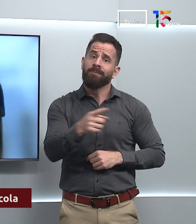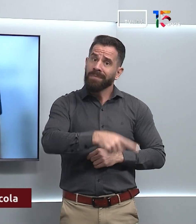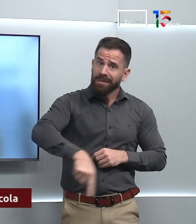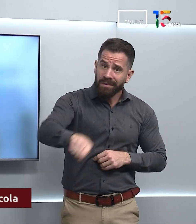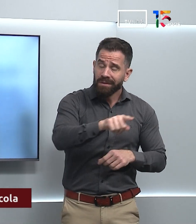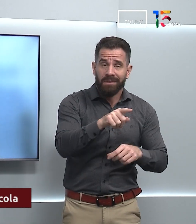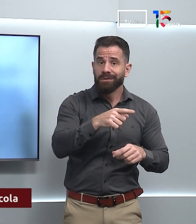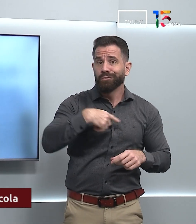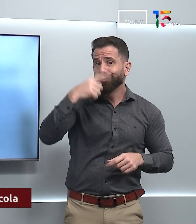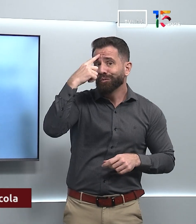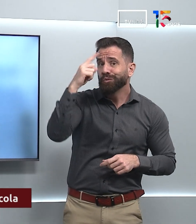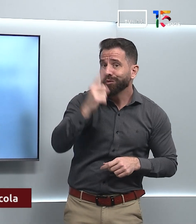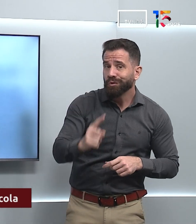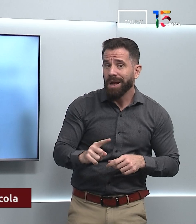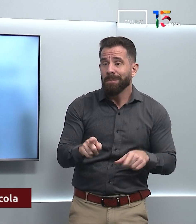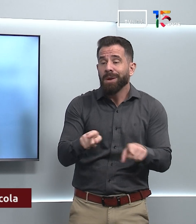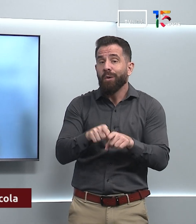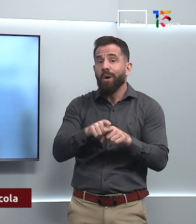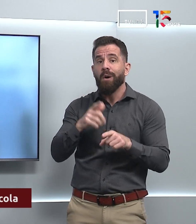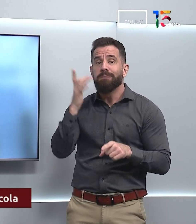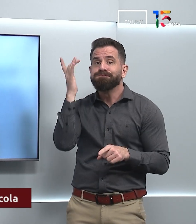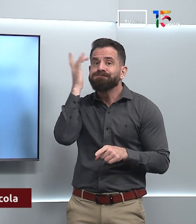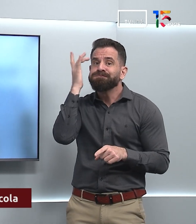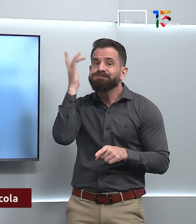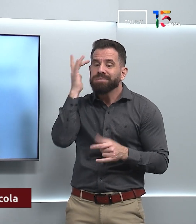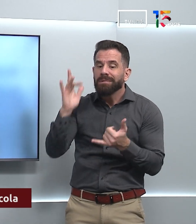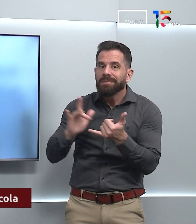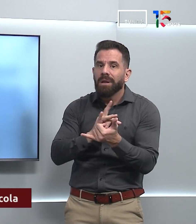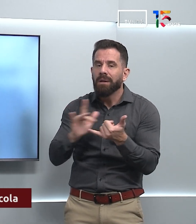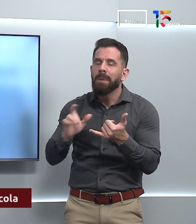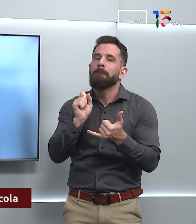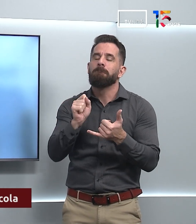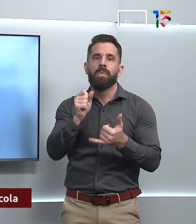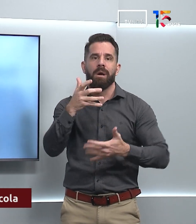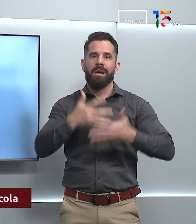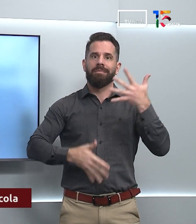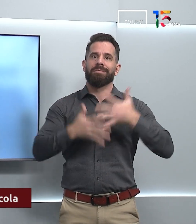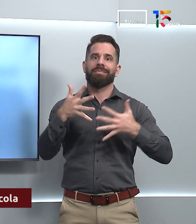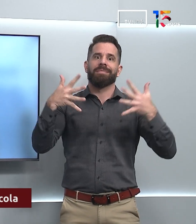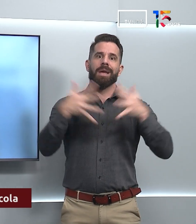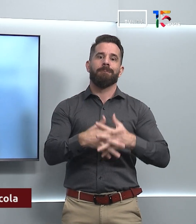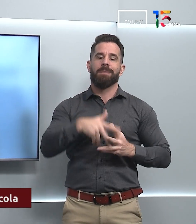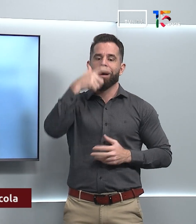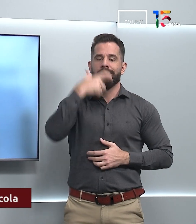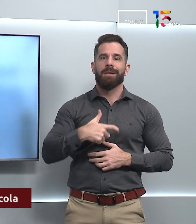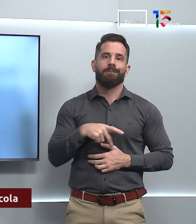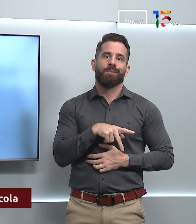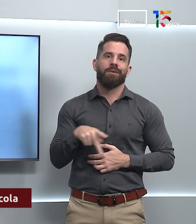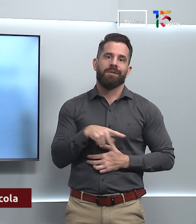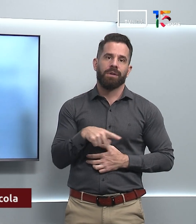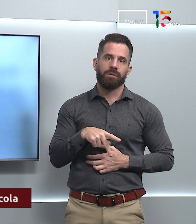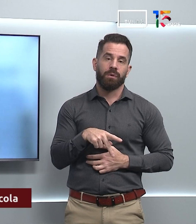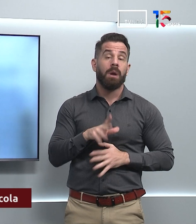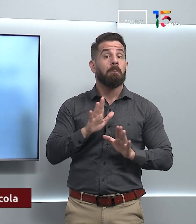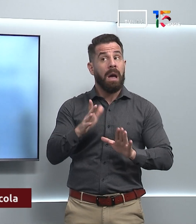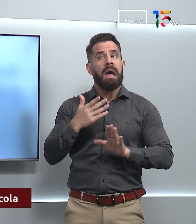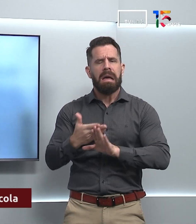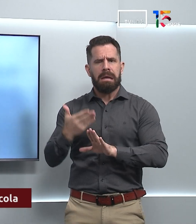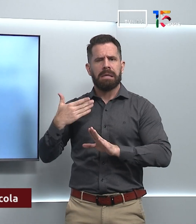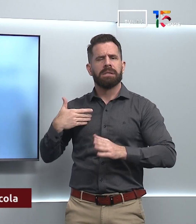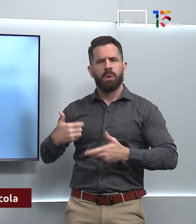têm noção desse uso responsível, pode sim atrapalhar a aula do professor. Mas eu acho que, como eu disse anteriormente, existe uma questão maior aí para a